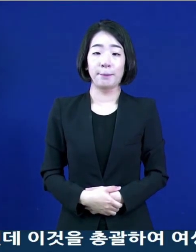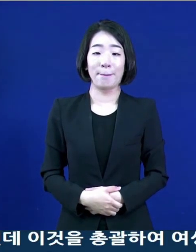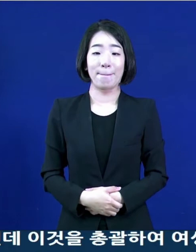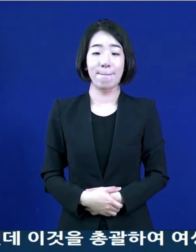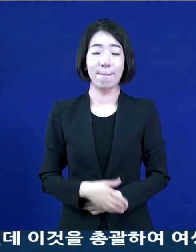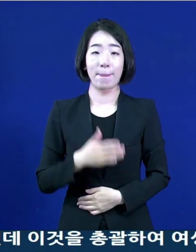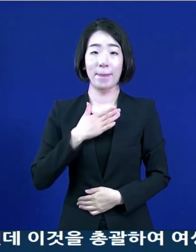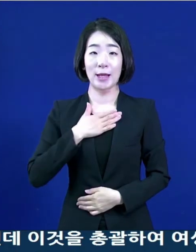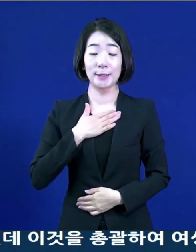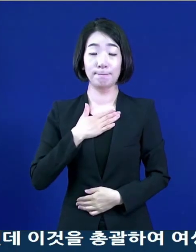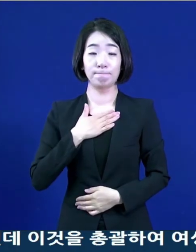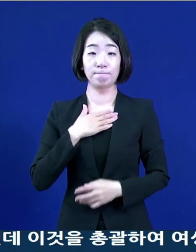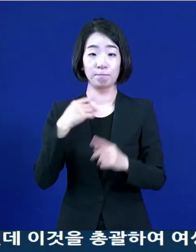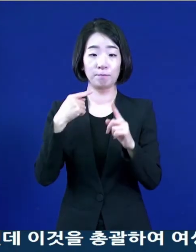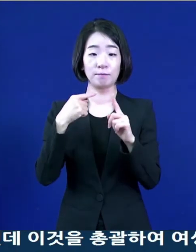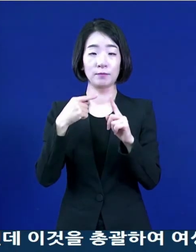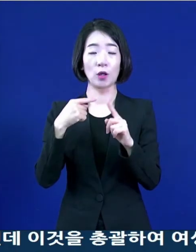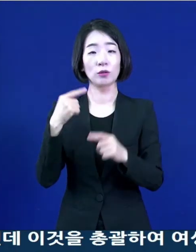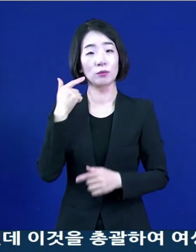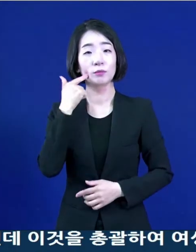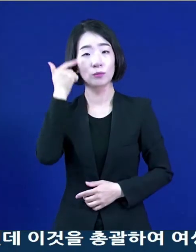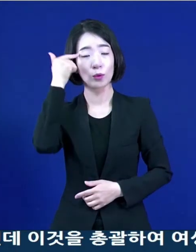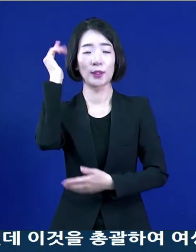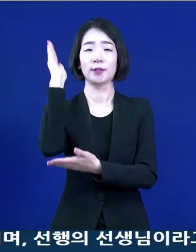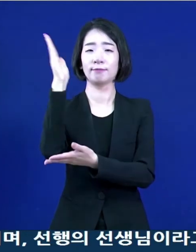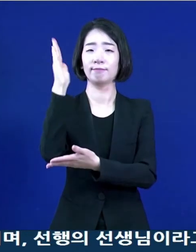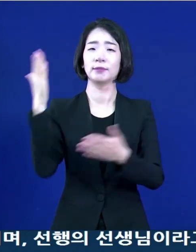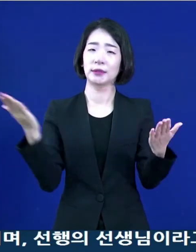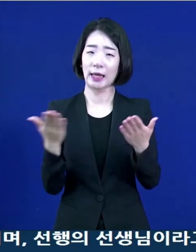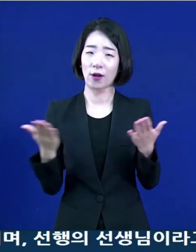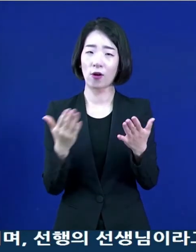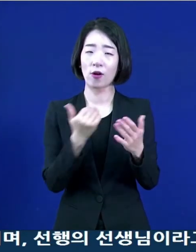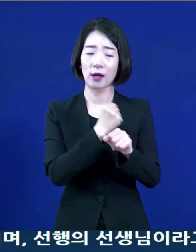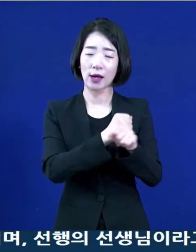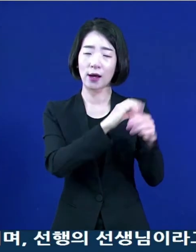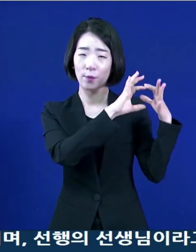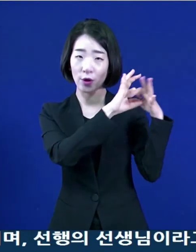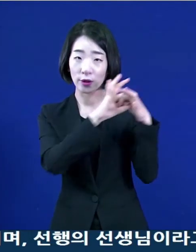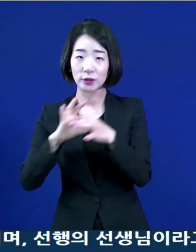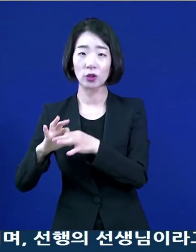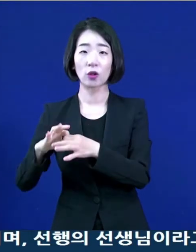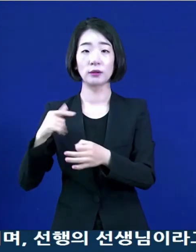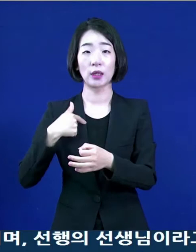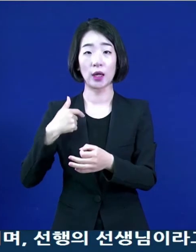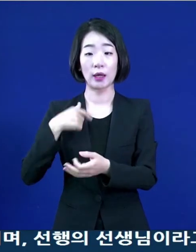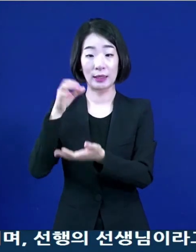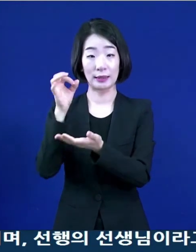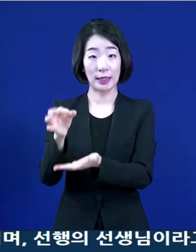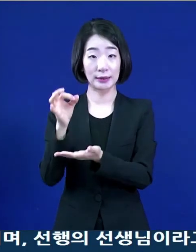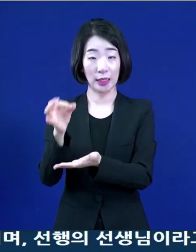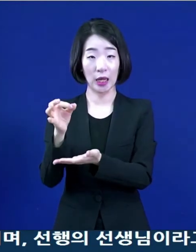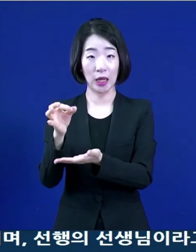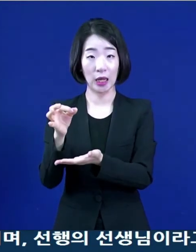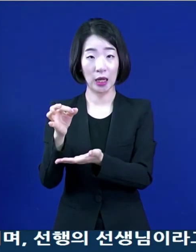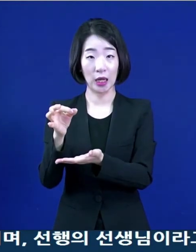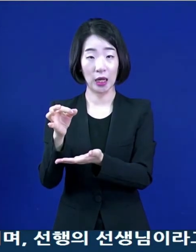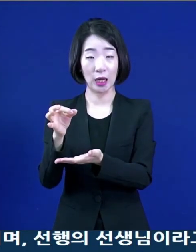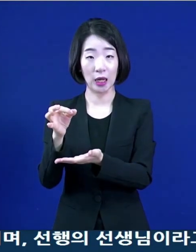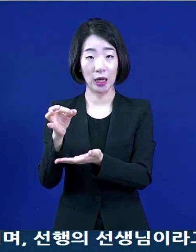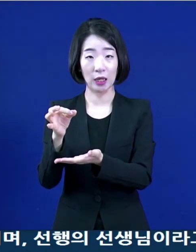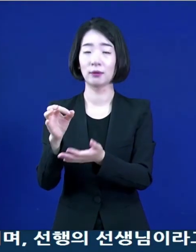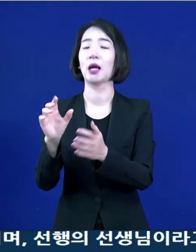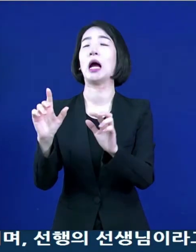저는 목회를 하면서 목회 연수가 많아질수록 저에게도 자산이 늘고 있습니다. 재물 자산이 느는